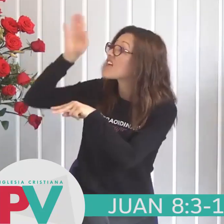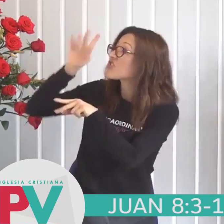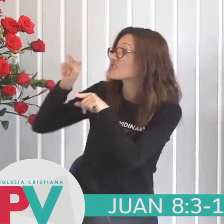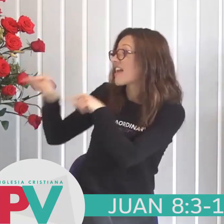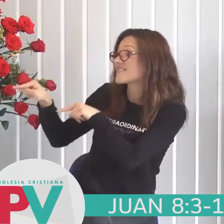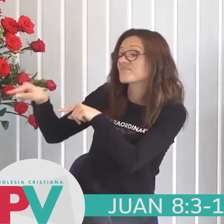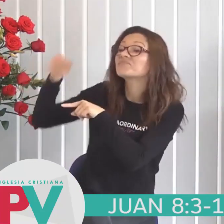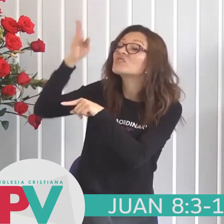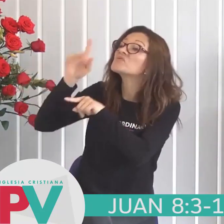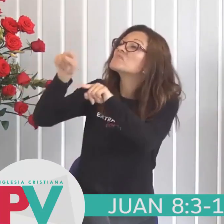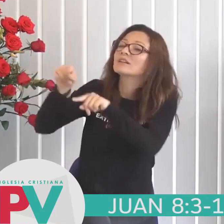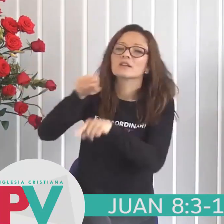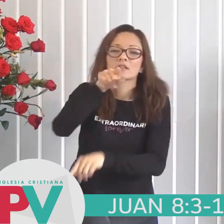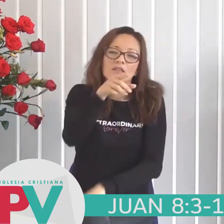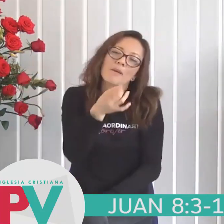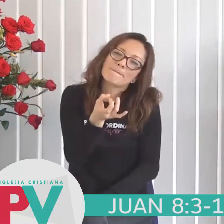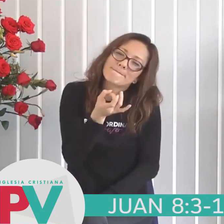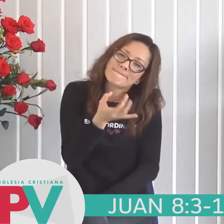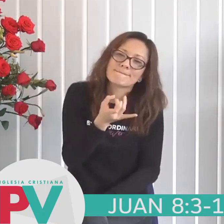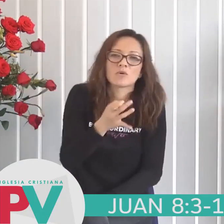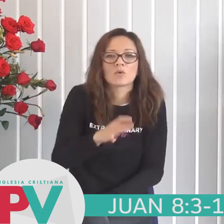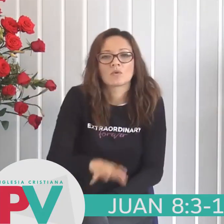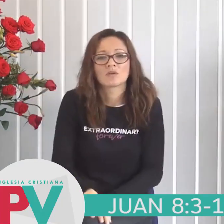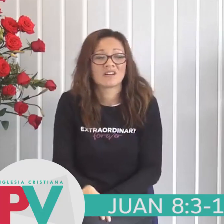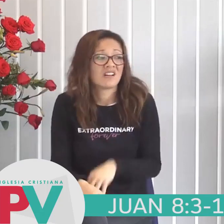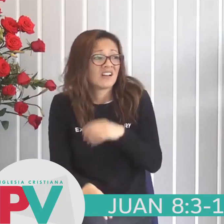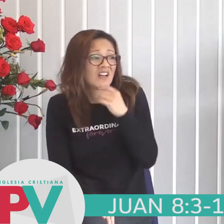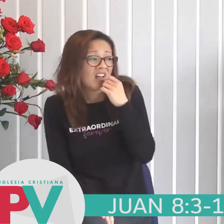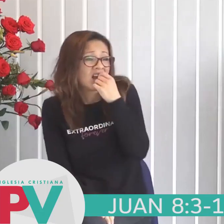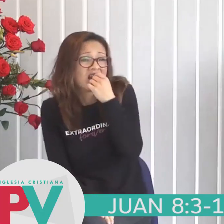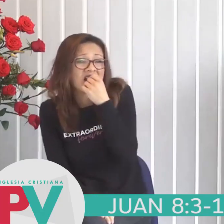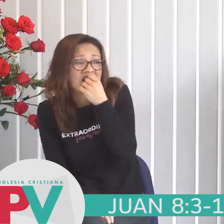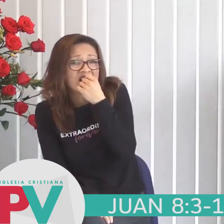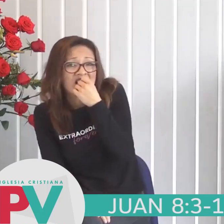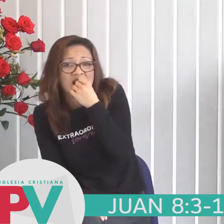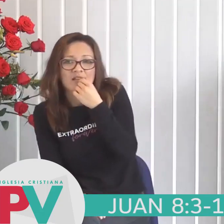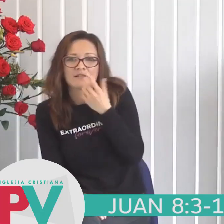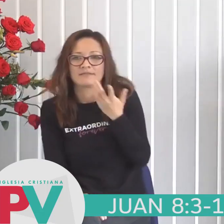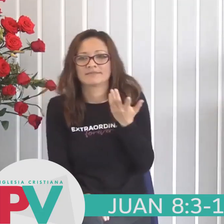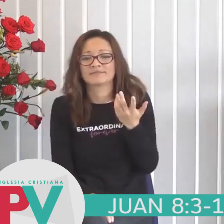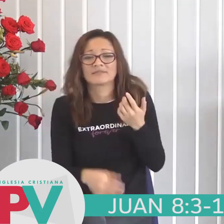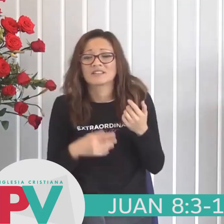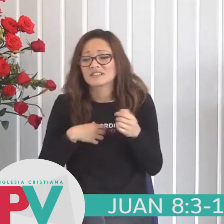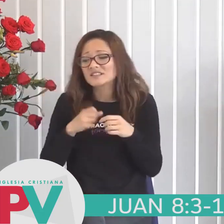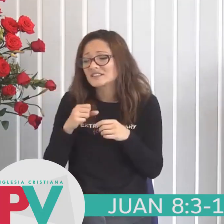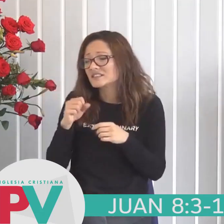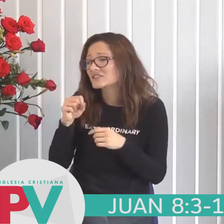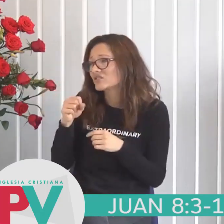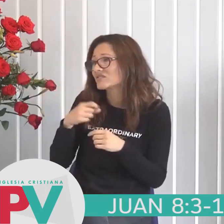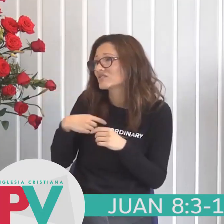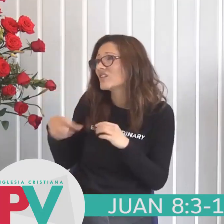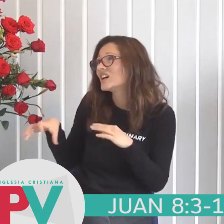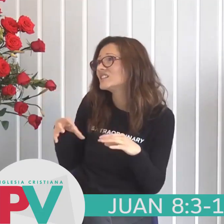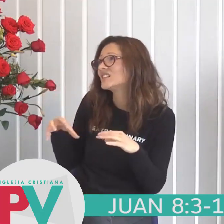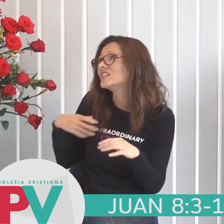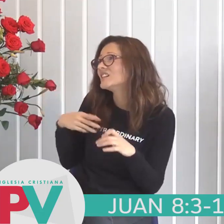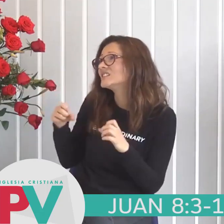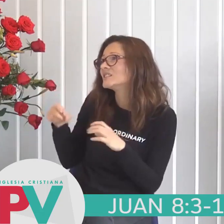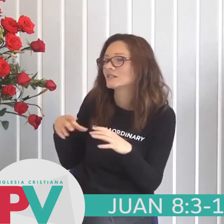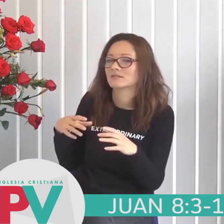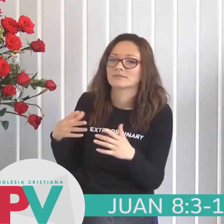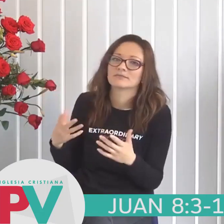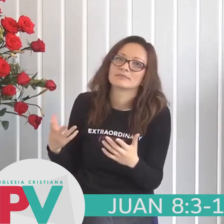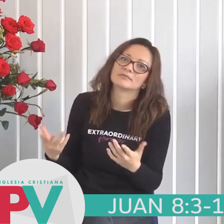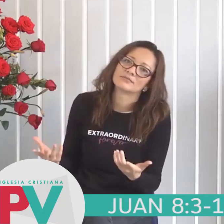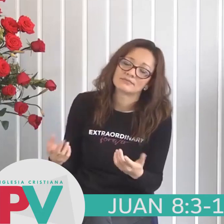Y usted es tan sonso, o sea que usted es más que el diablo. Le cree sus acusaciones.